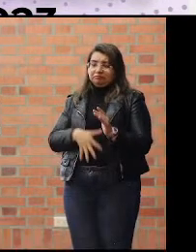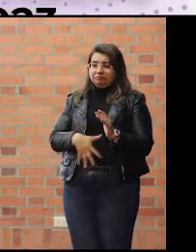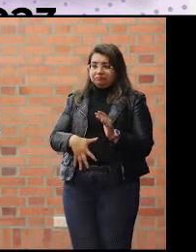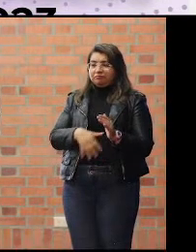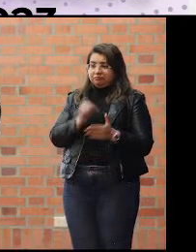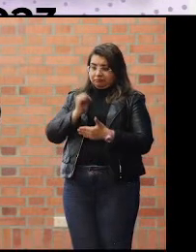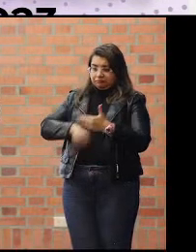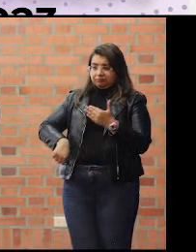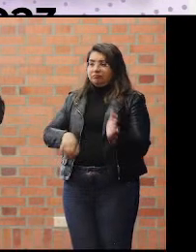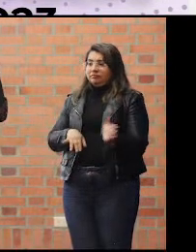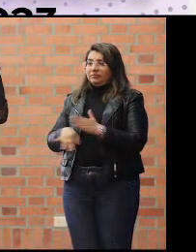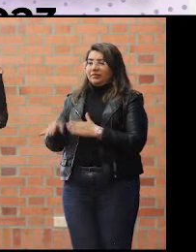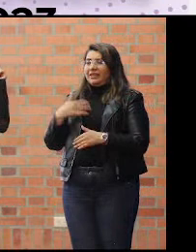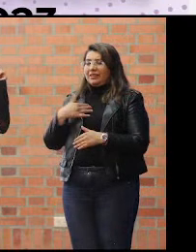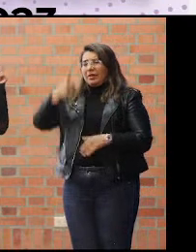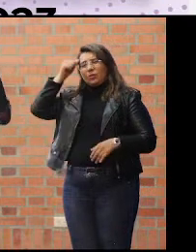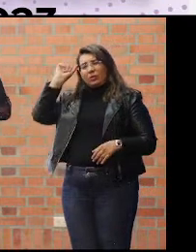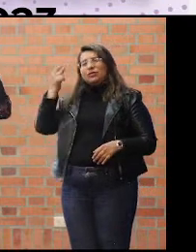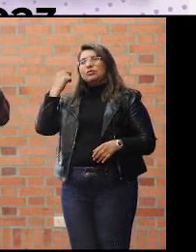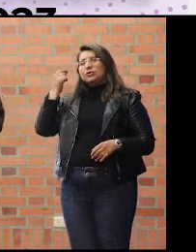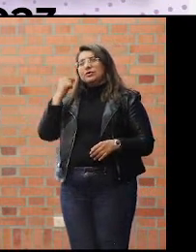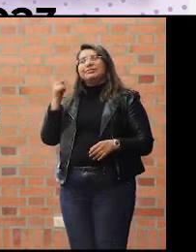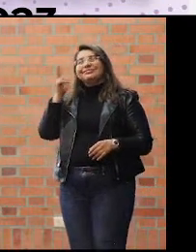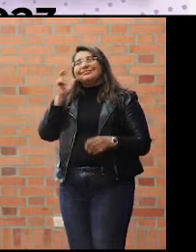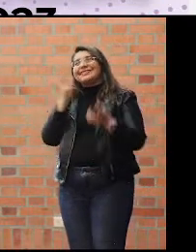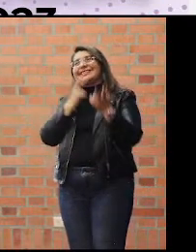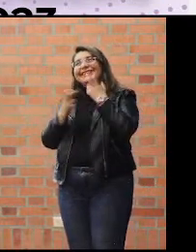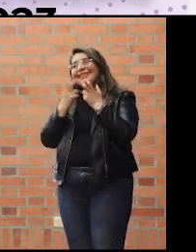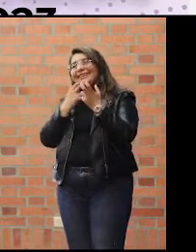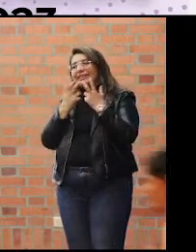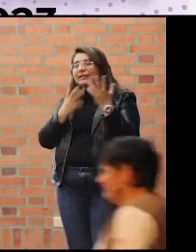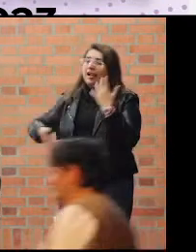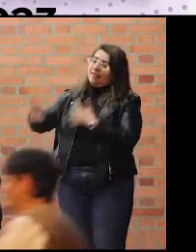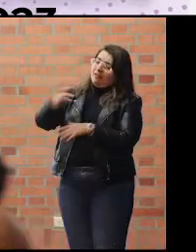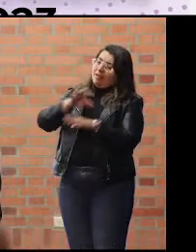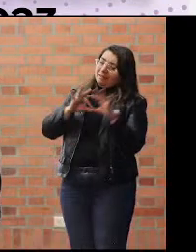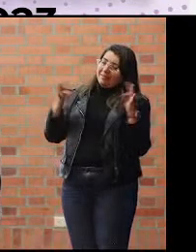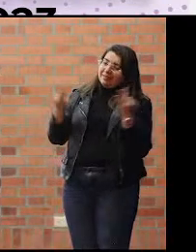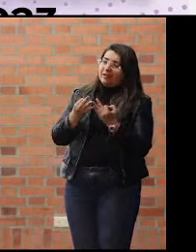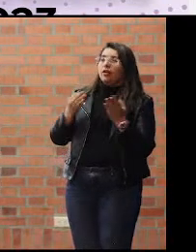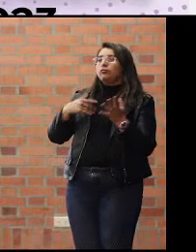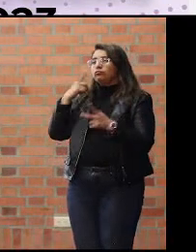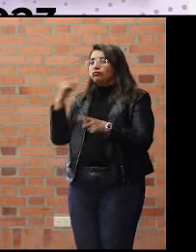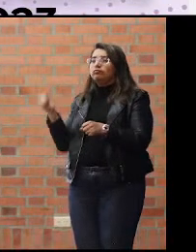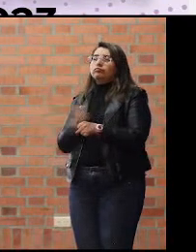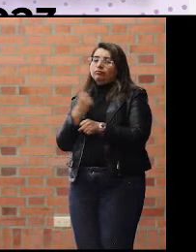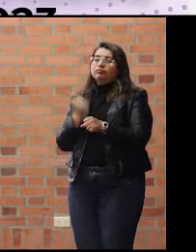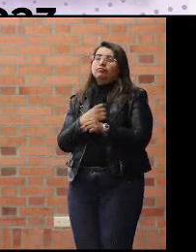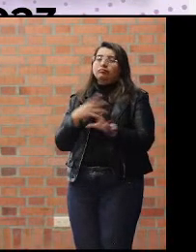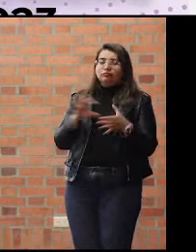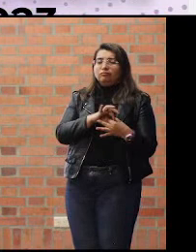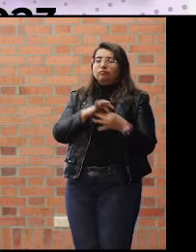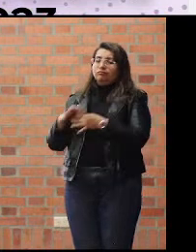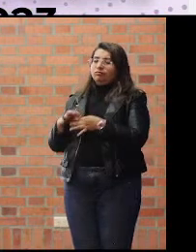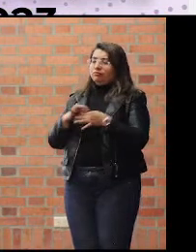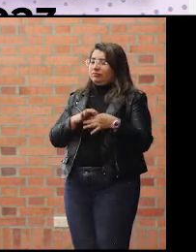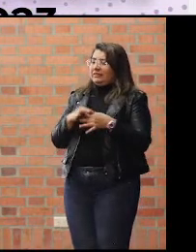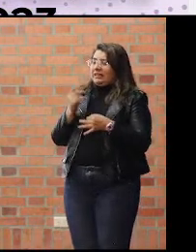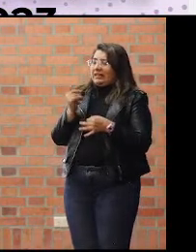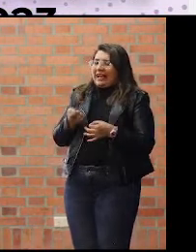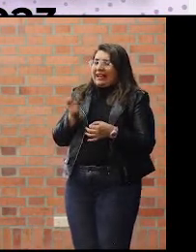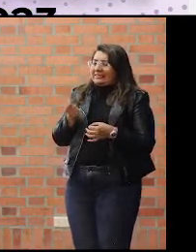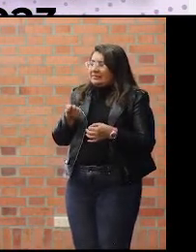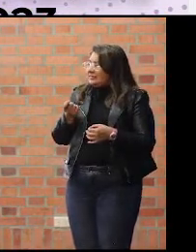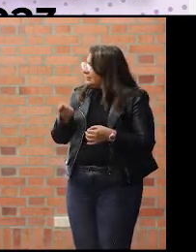escuché su risa en los pasillos de profamilia por allá en los años 90 donde yo trabajaba por ese entonces y casi